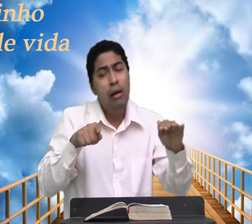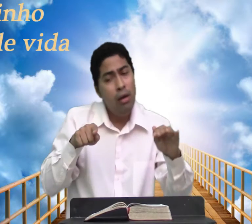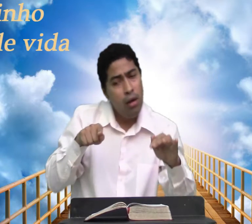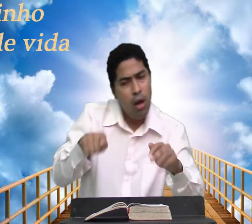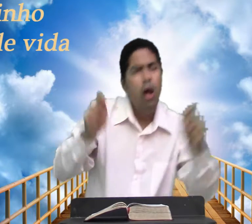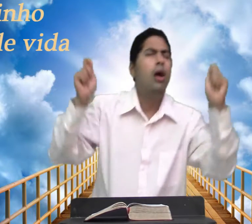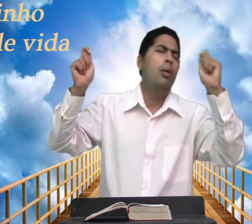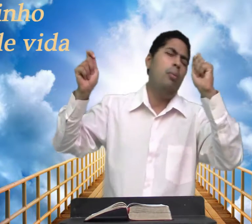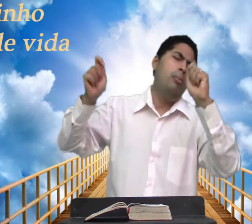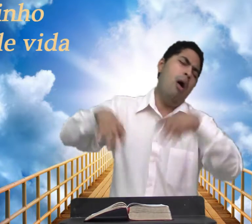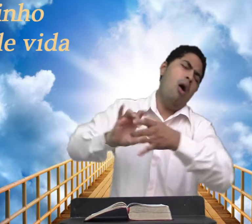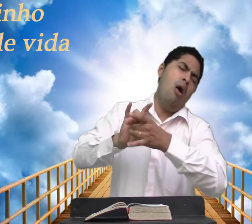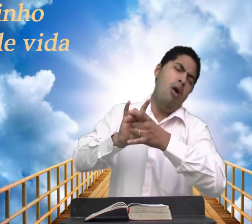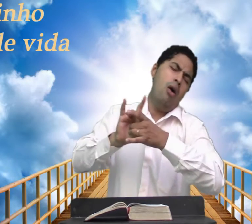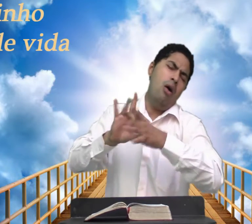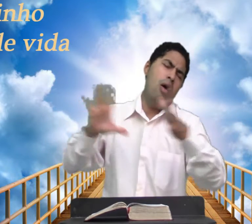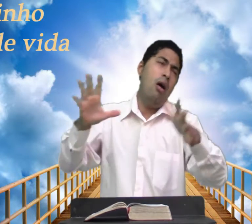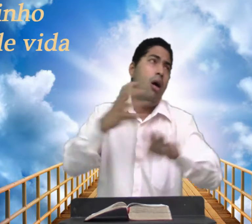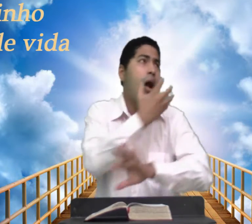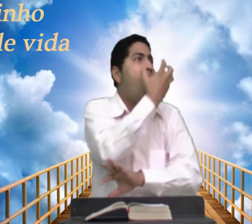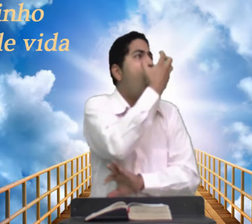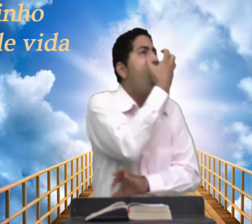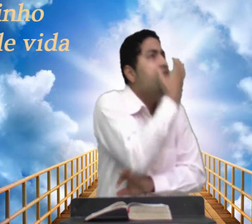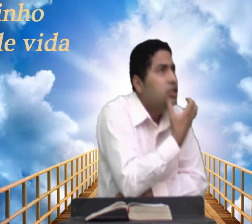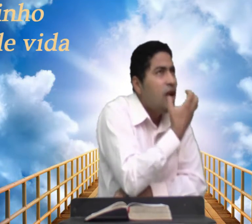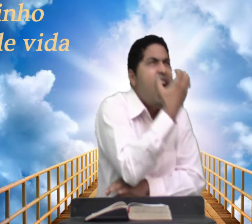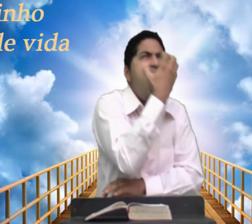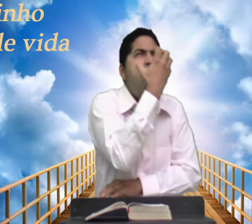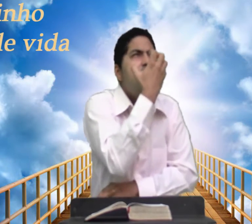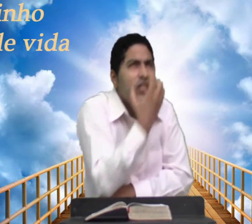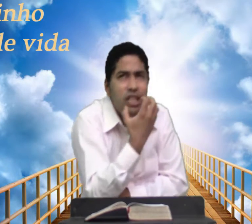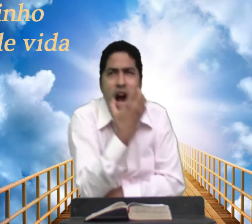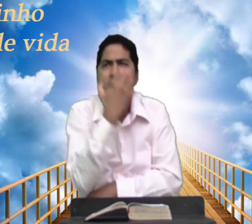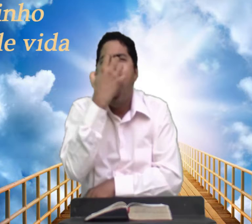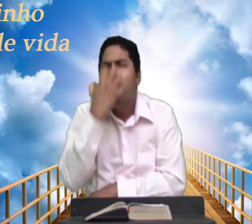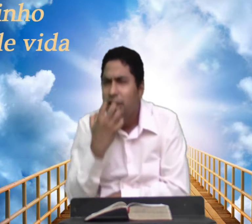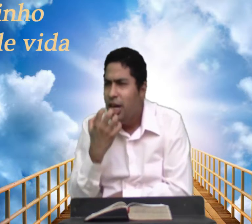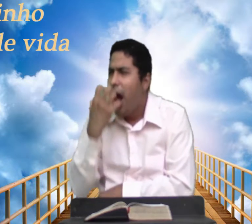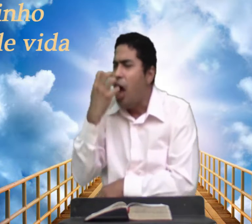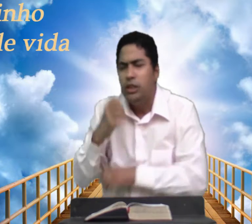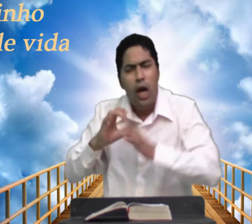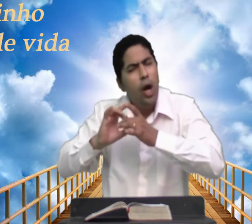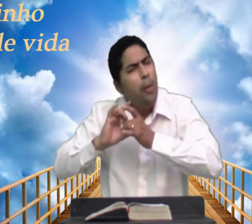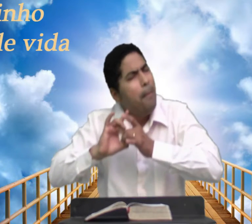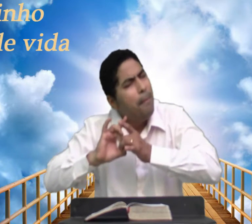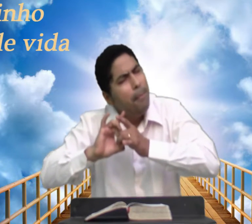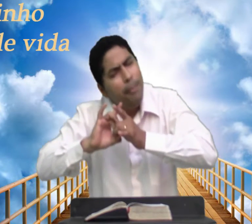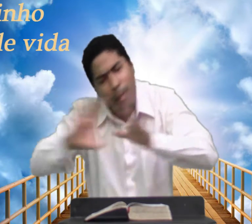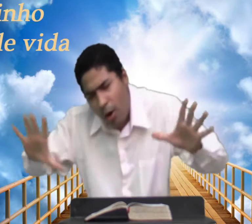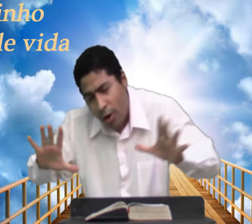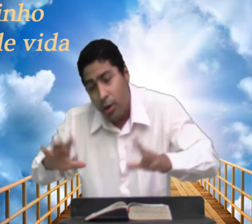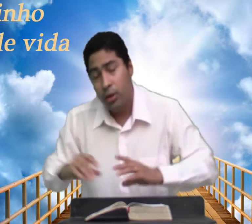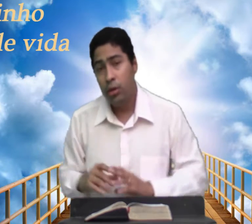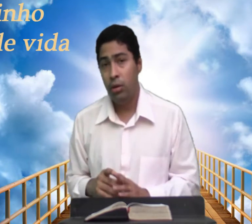comer livremente. Fique à vontade para comer de qualquer fruta.